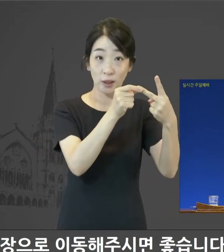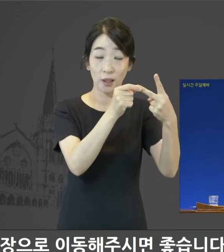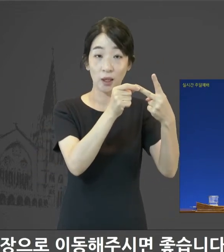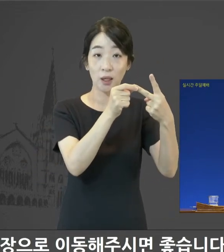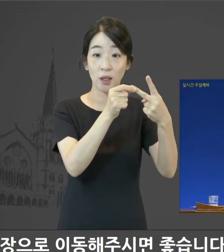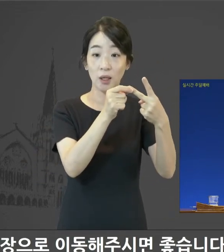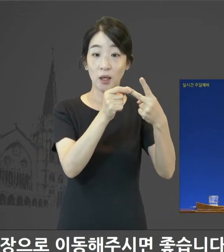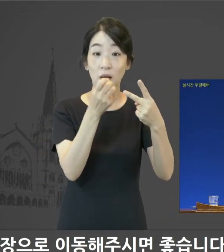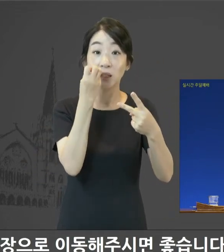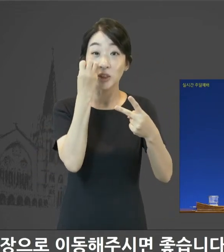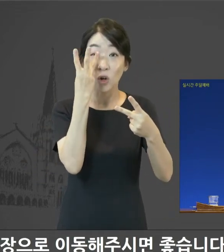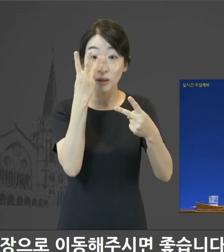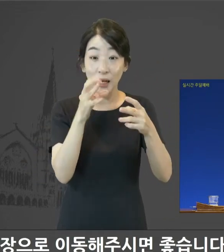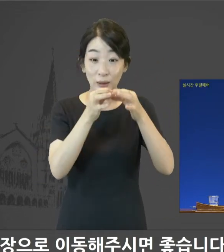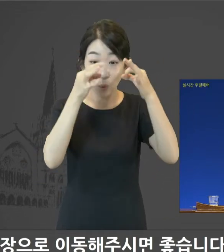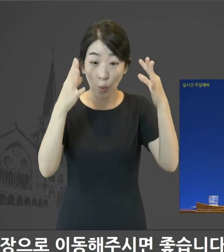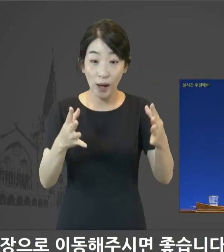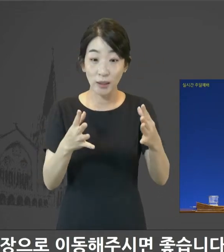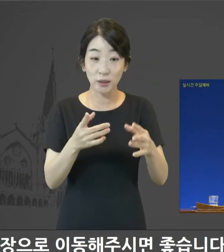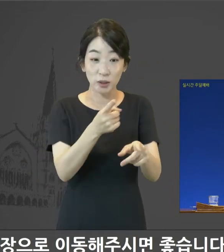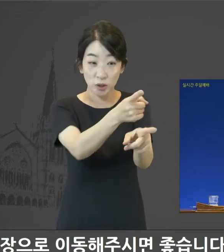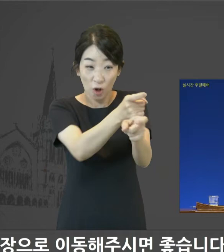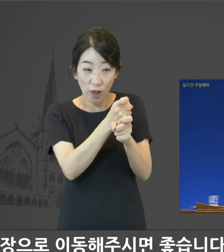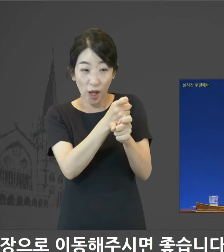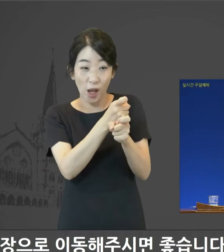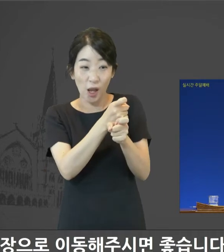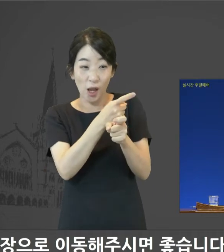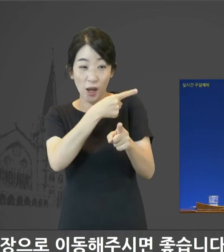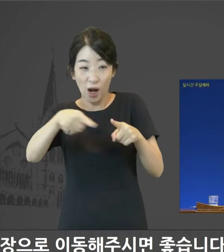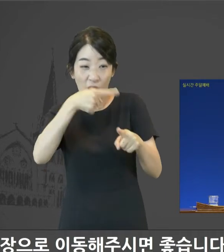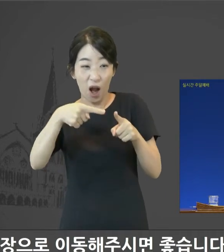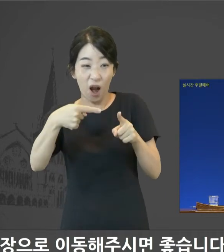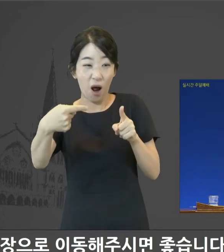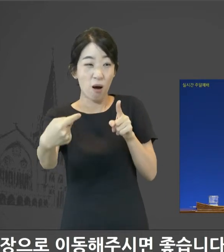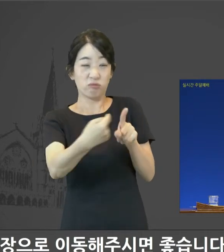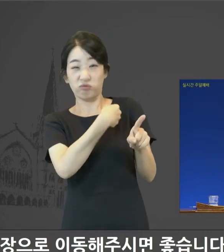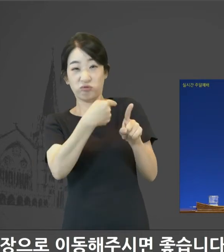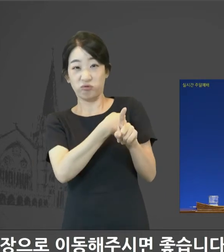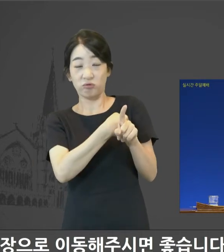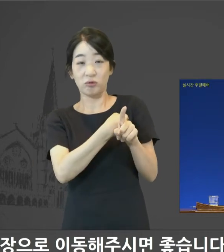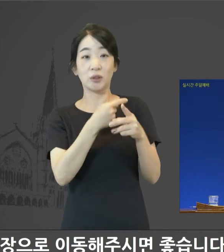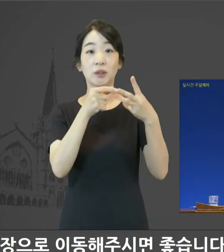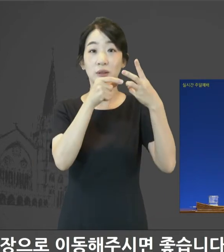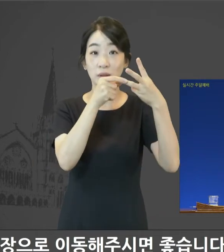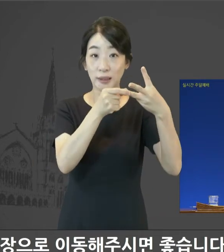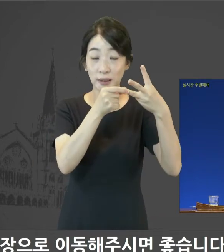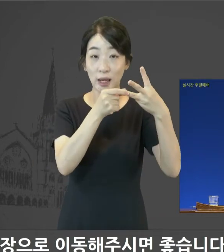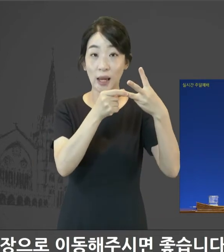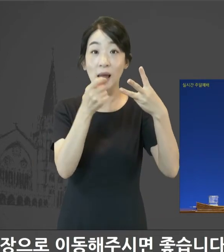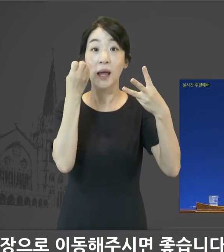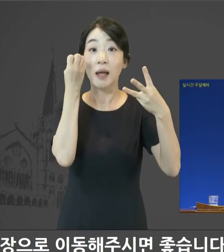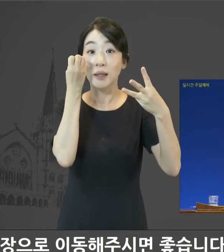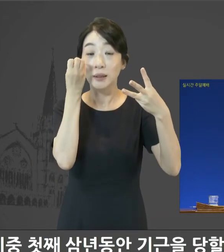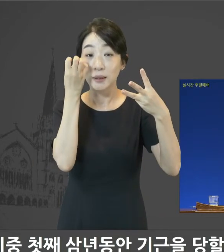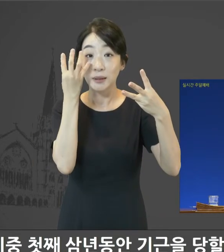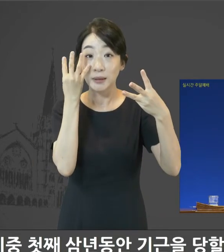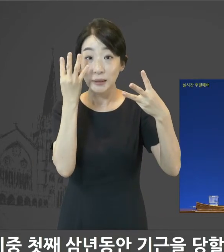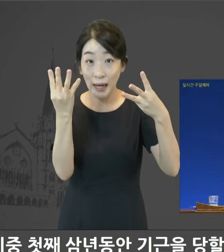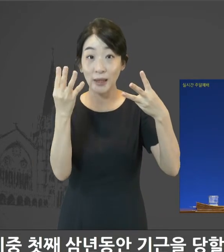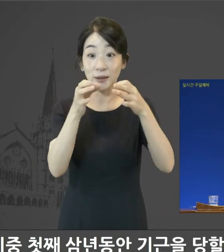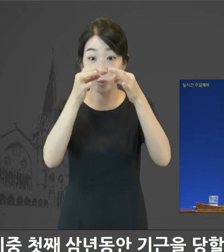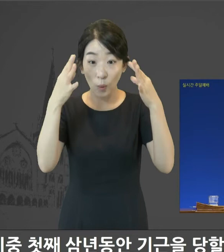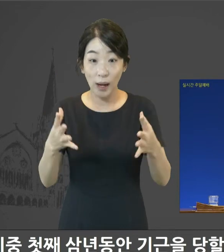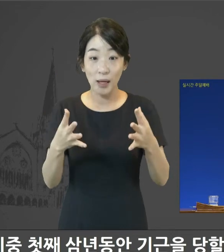석 달 동안 적군의 칼에 의해서 도륙을 당할래. 셋째, 사흘 동안